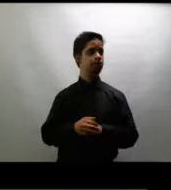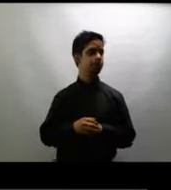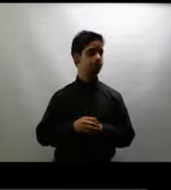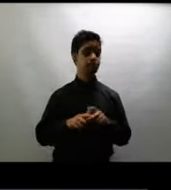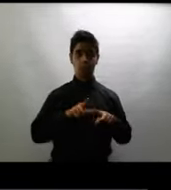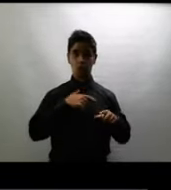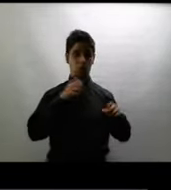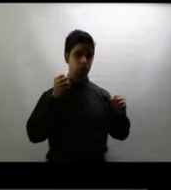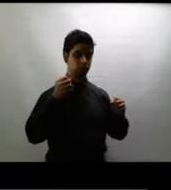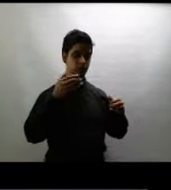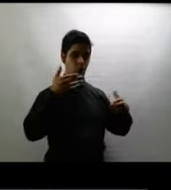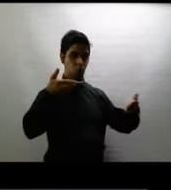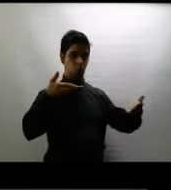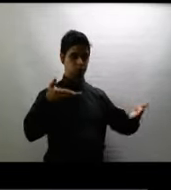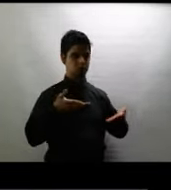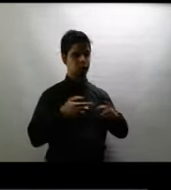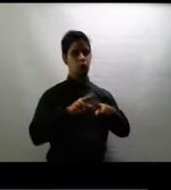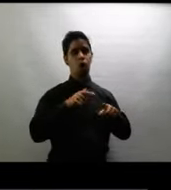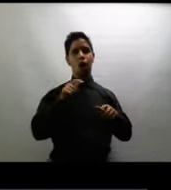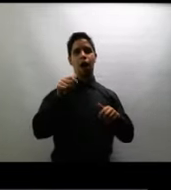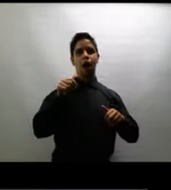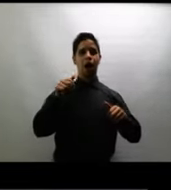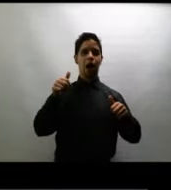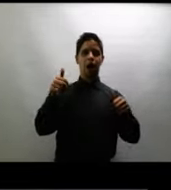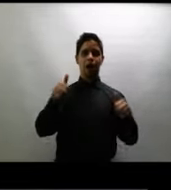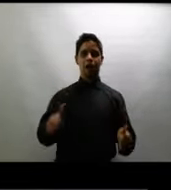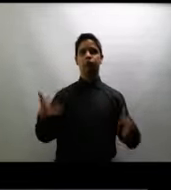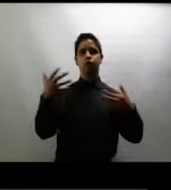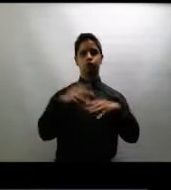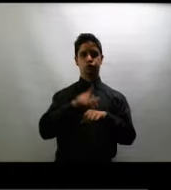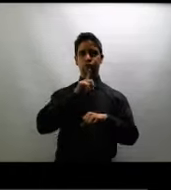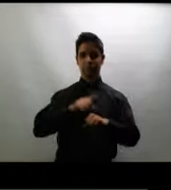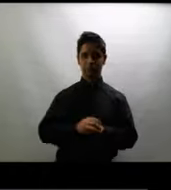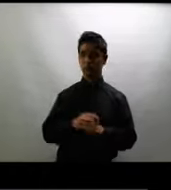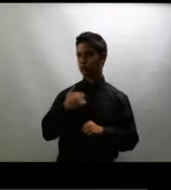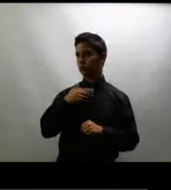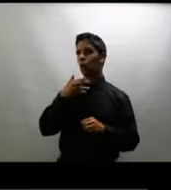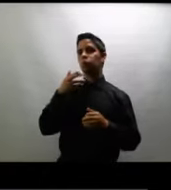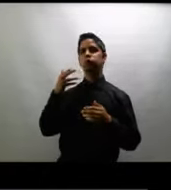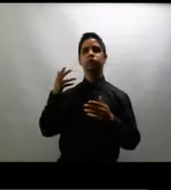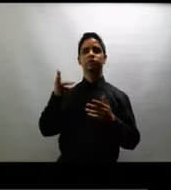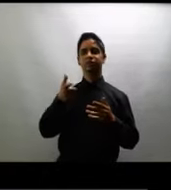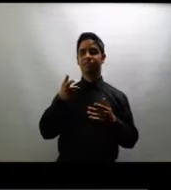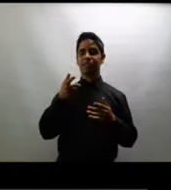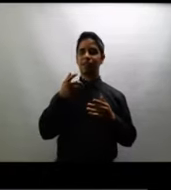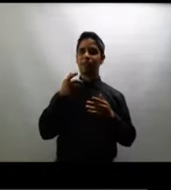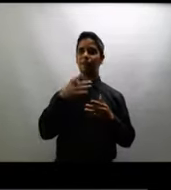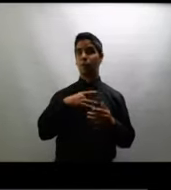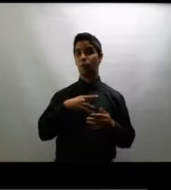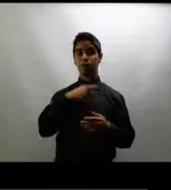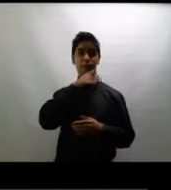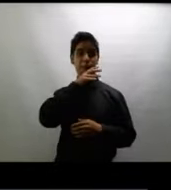Bienvenida a Arte Fusión. Ay, gracias, de verdad. Yo que hablo poquito.